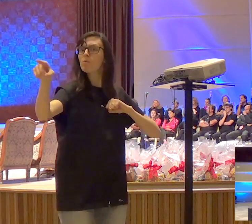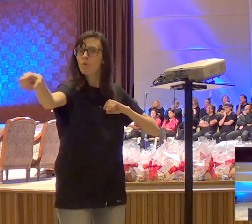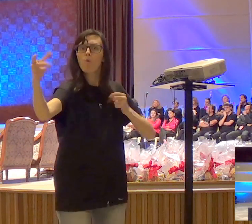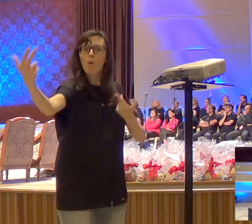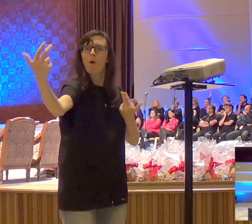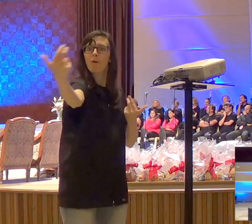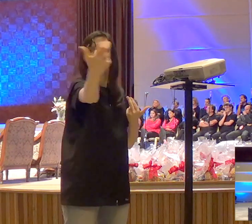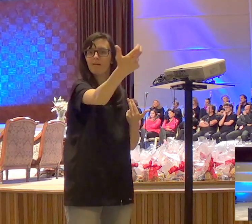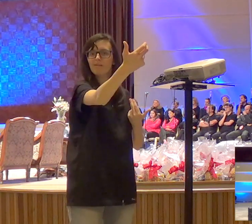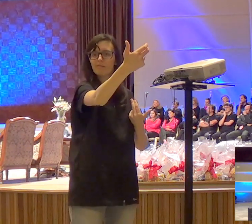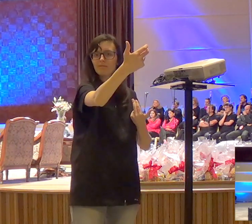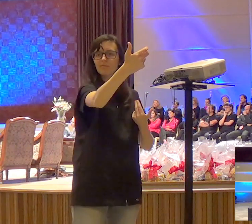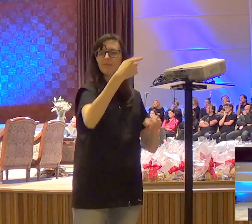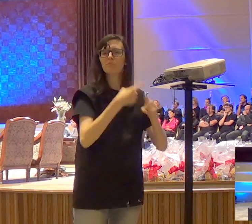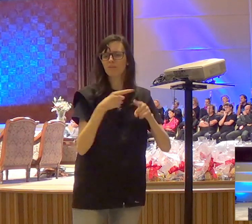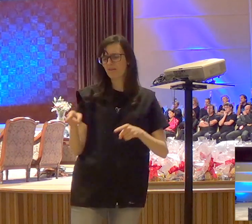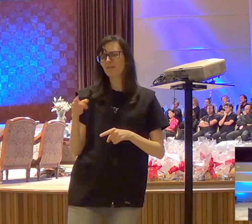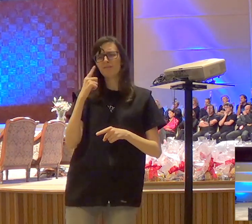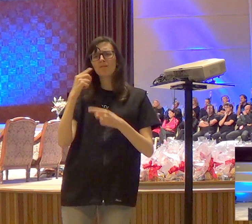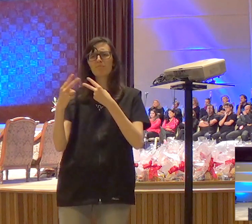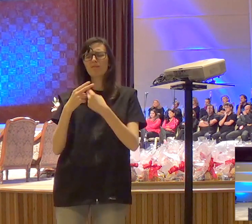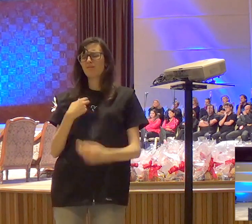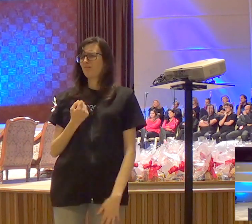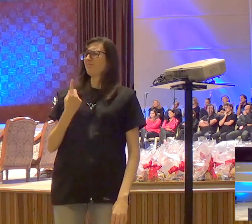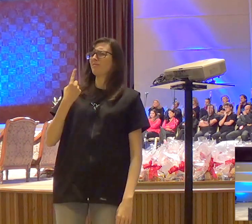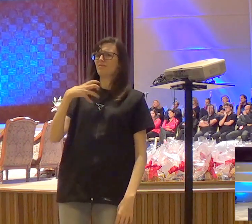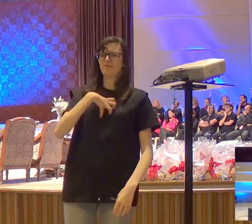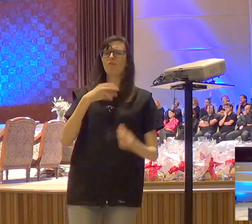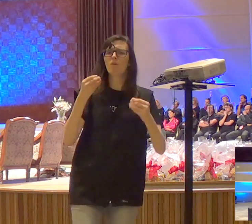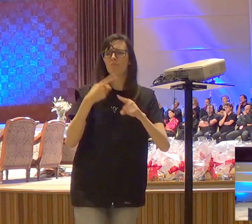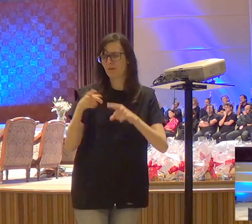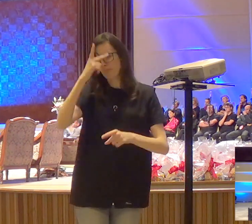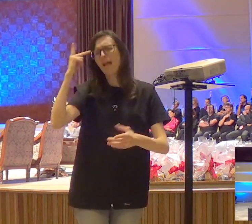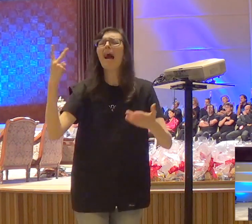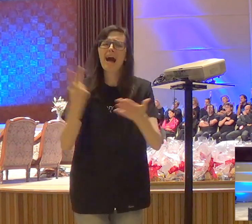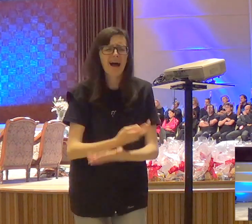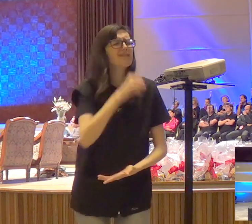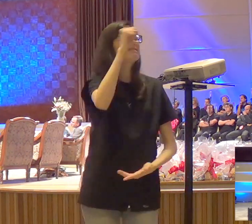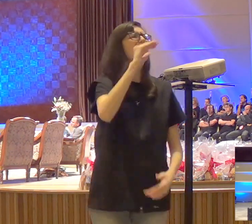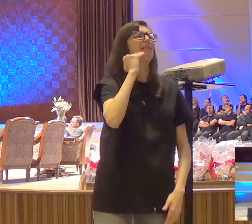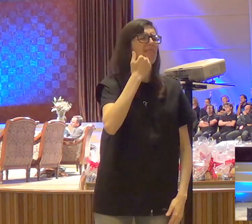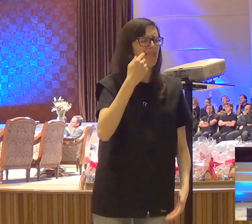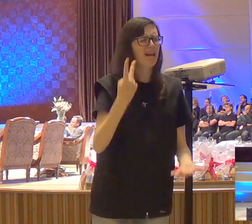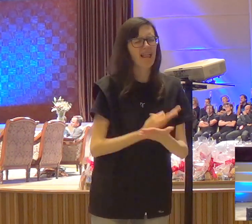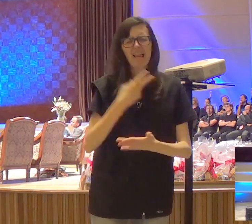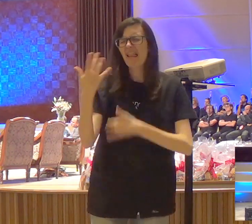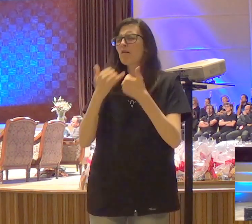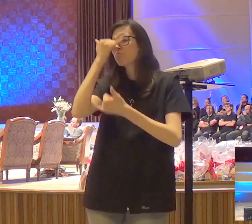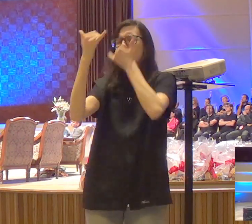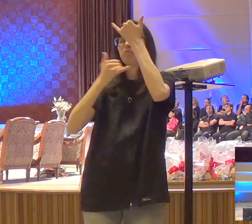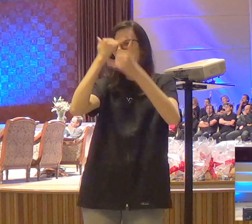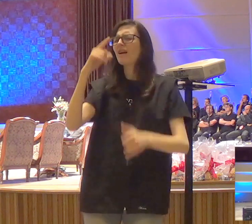are confronted by injustice, muitas vezes quando as pessoas são confrontadas pela injustiça, I see that there are two choices.